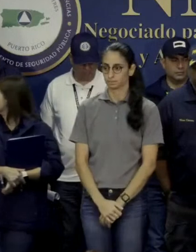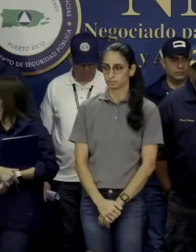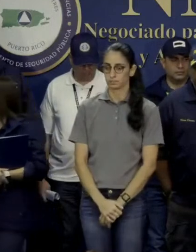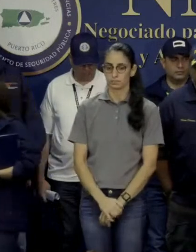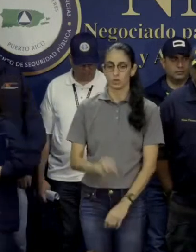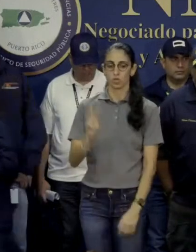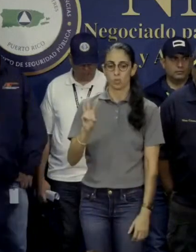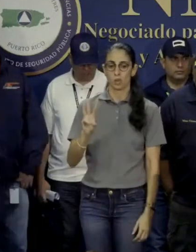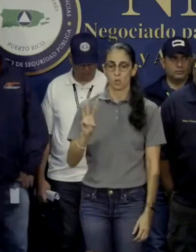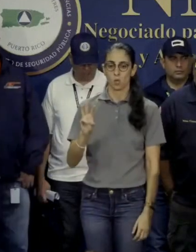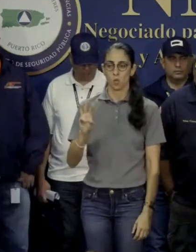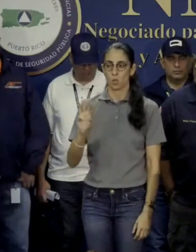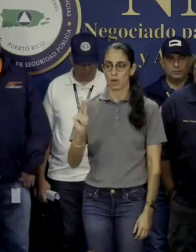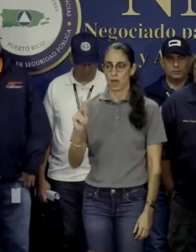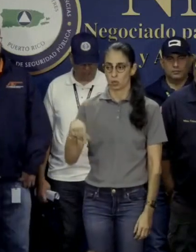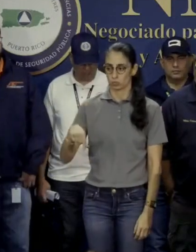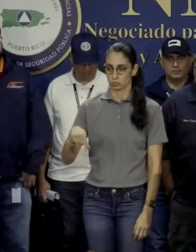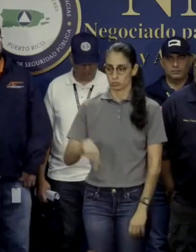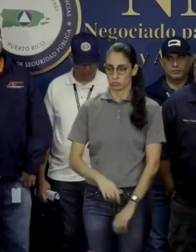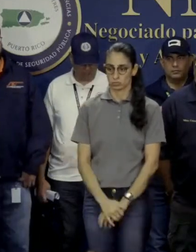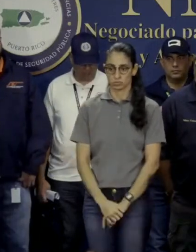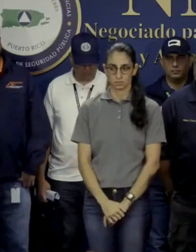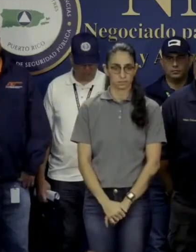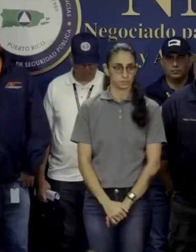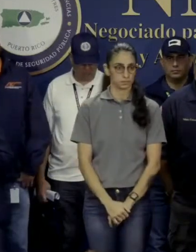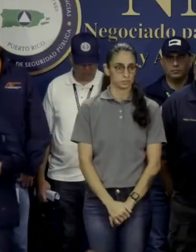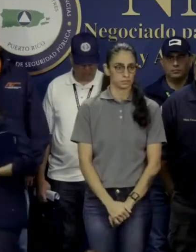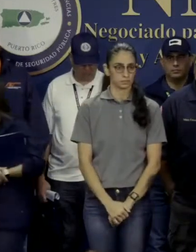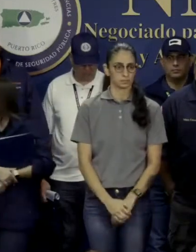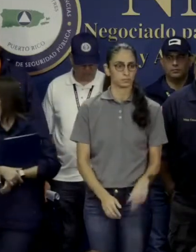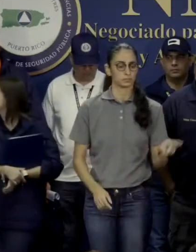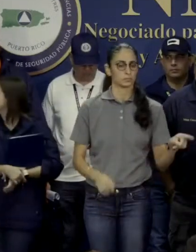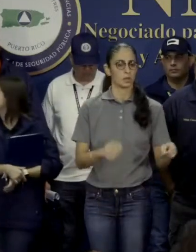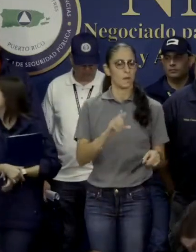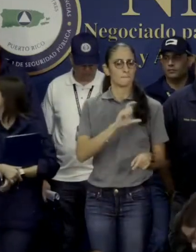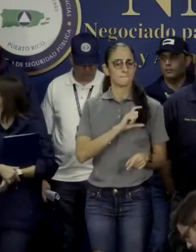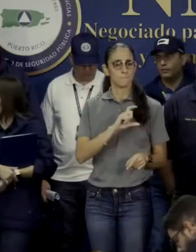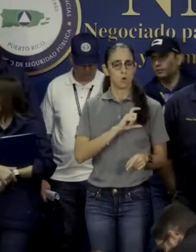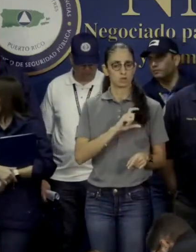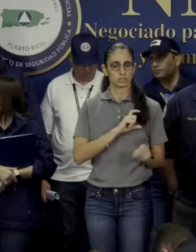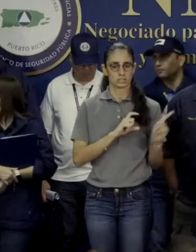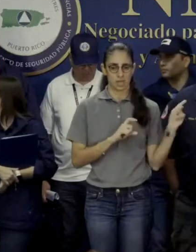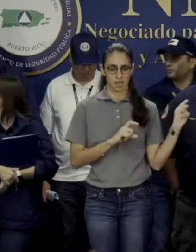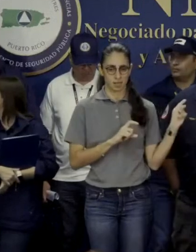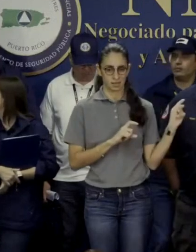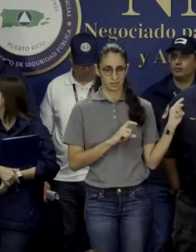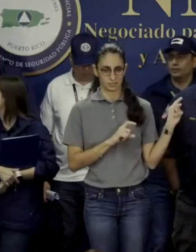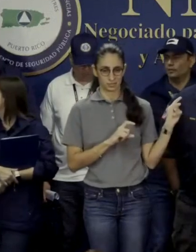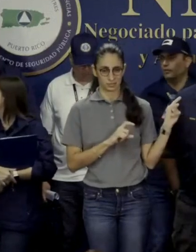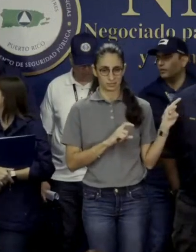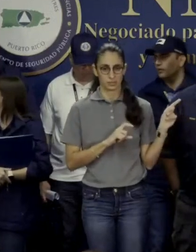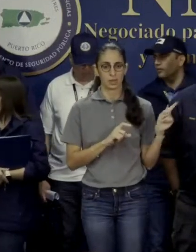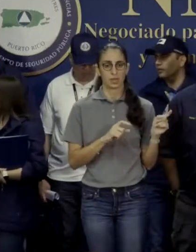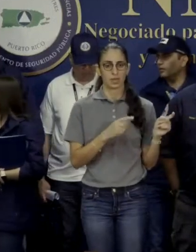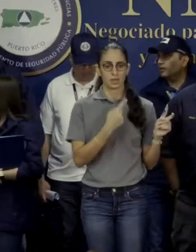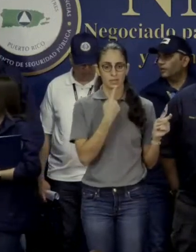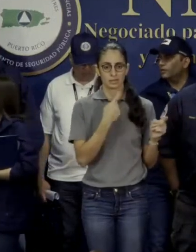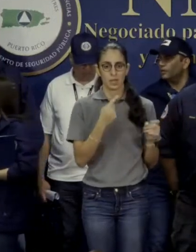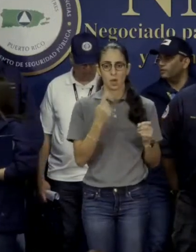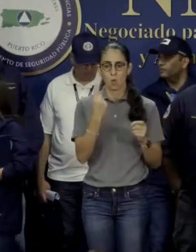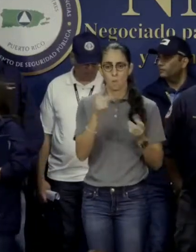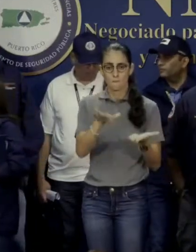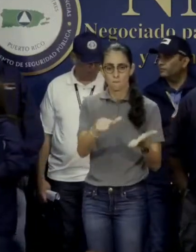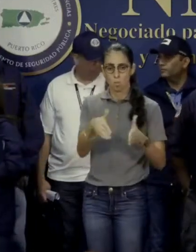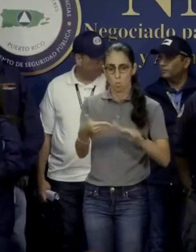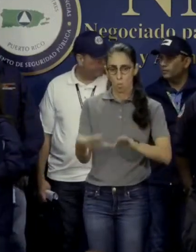WKQ y luego Noticentro. Sí, buenas tardes. Comisionado de la Policía, primero que todo, para que nos confirme la muerte de un hombre